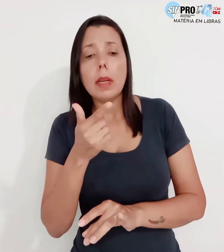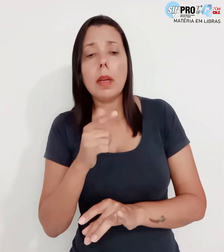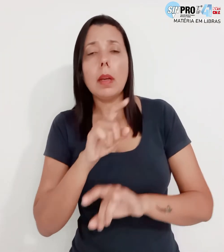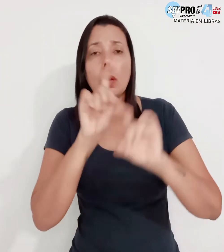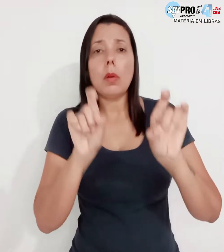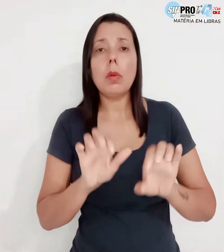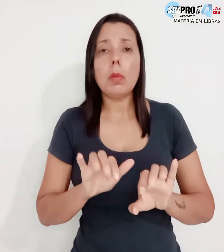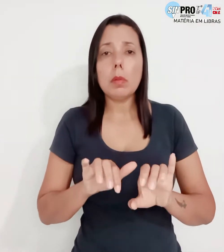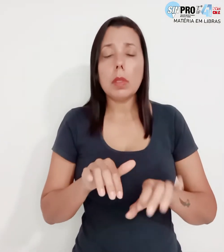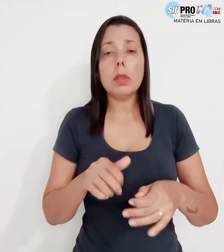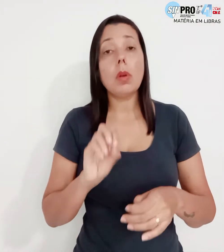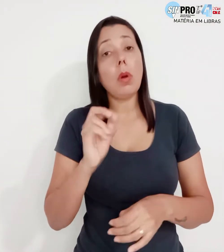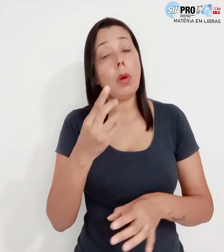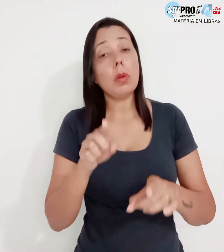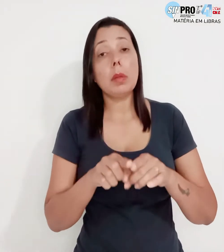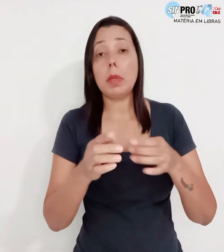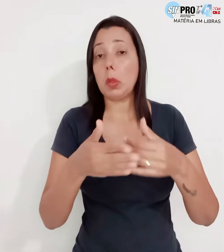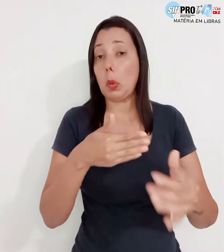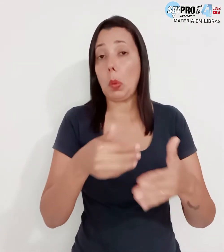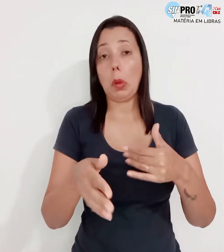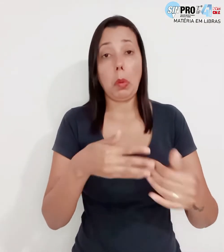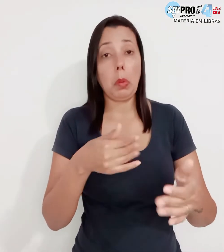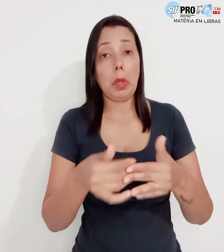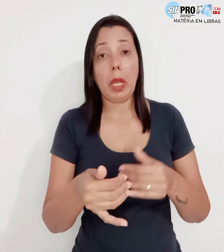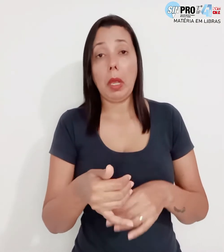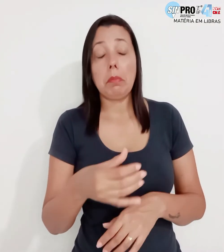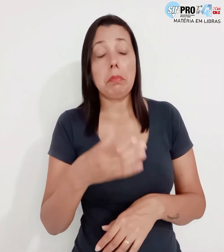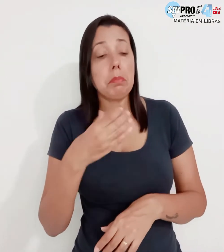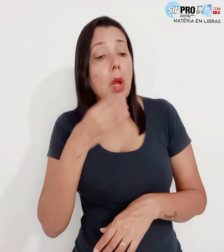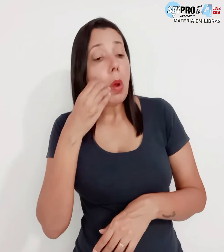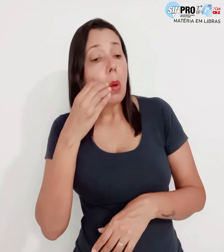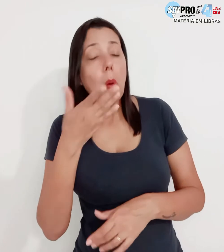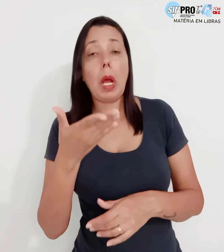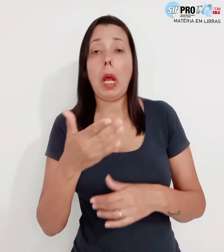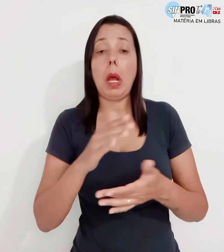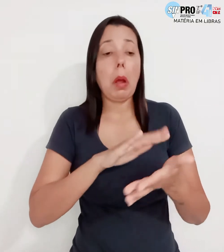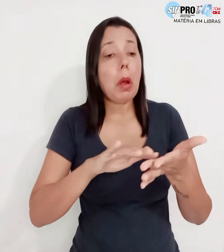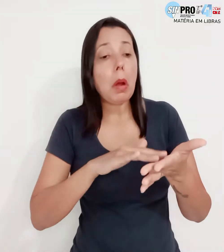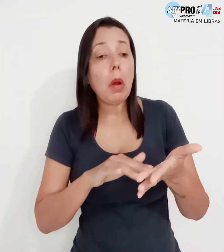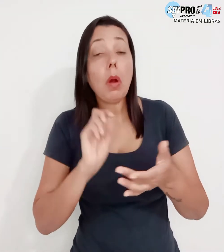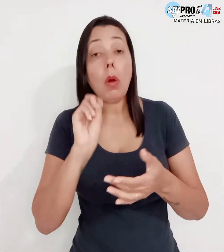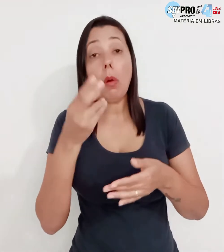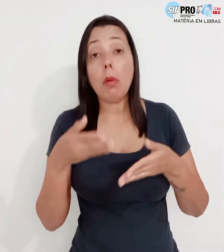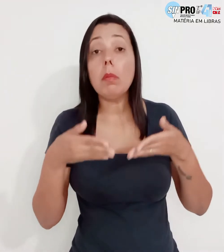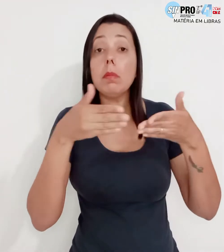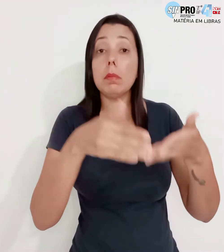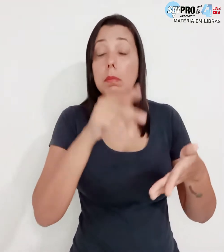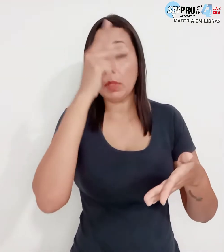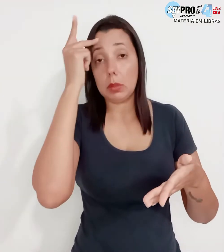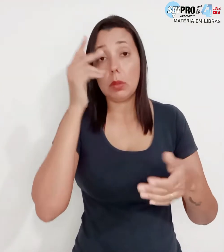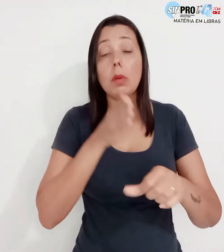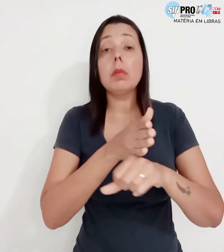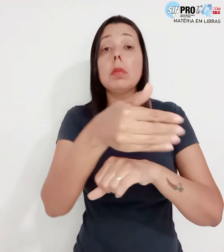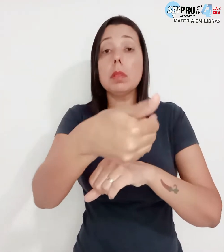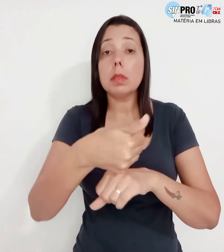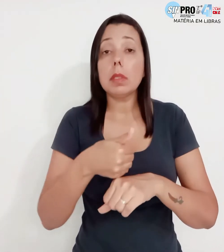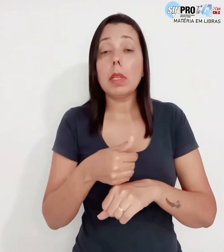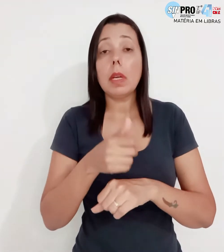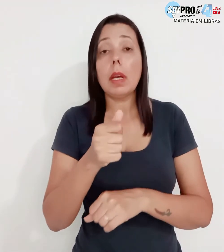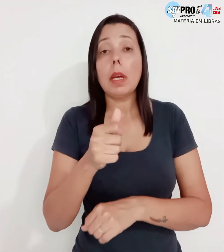computador de mesa ou qualquer dispositivo móvel, o participante acessará o app,